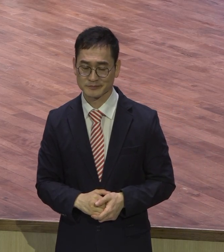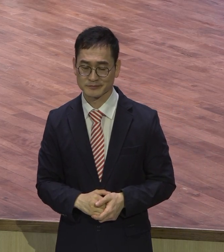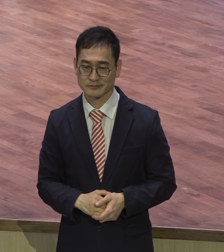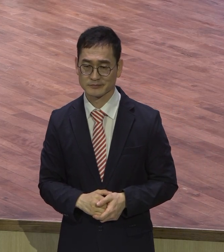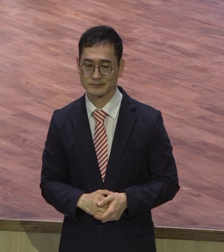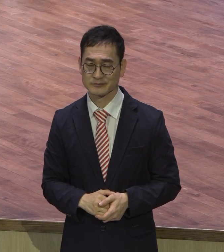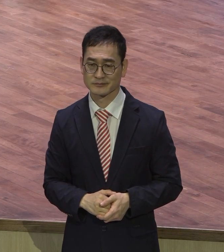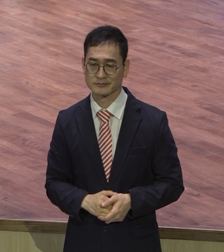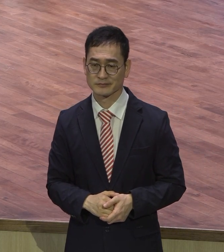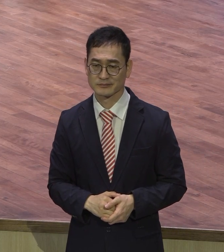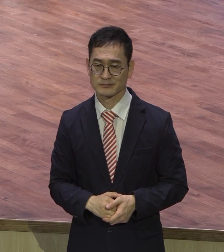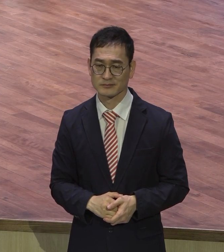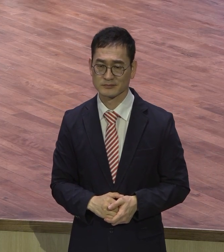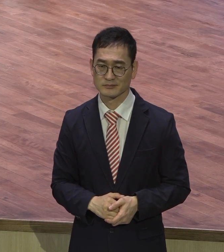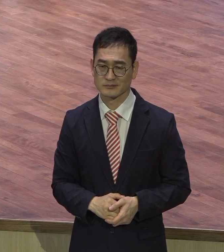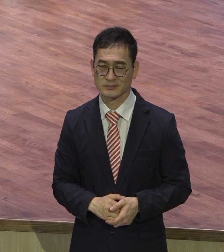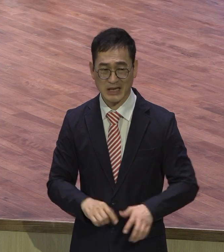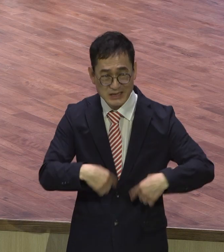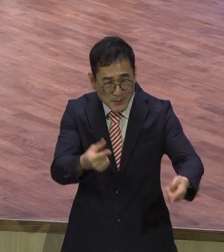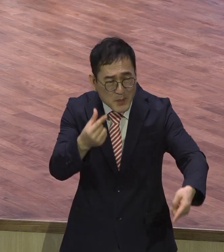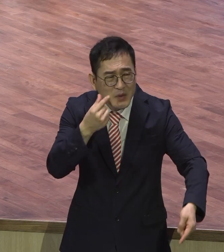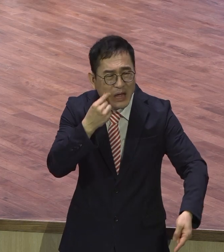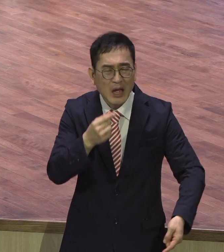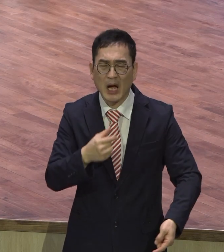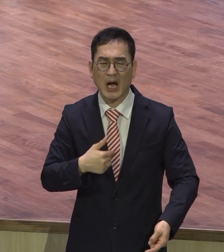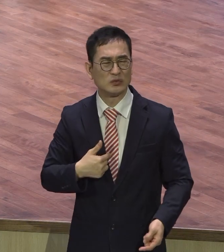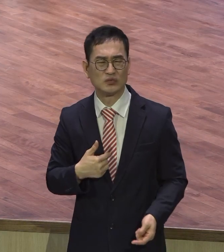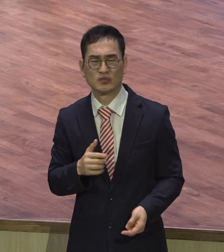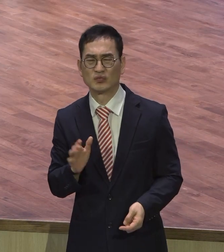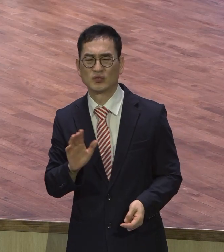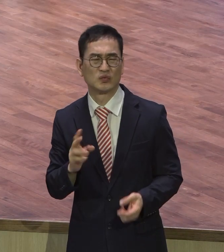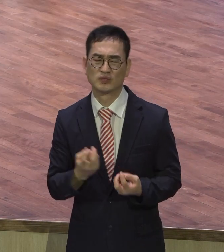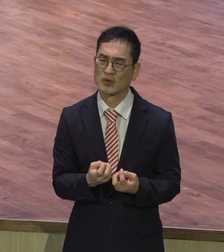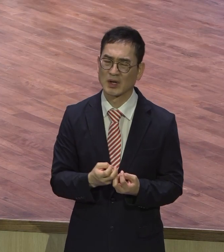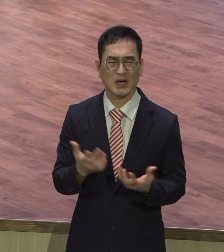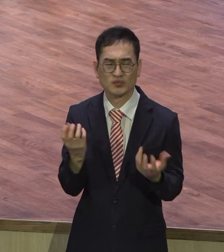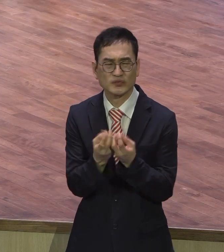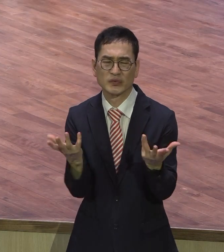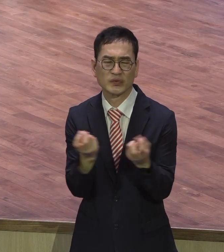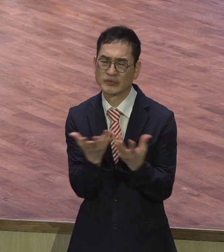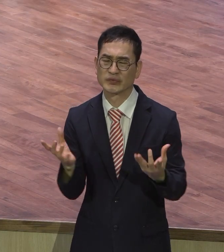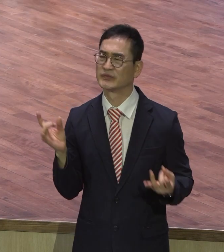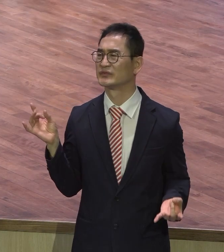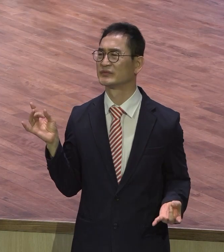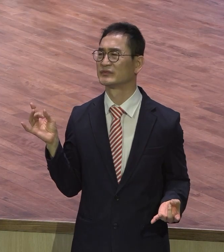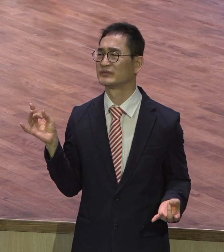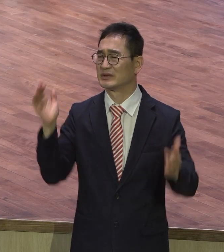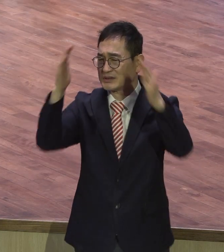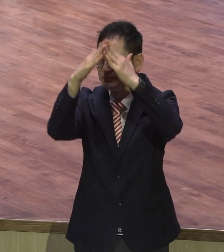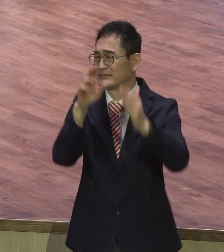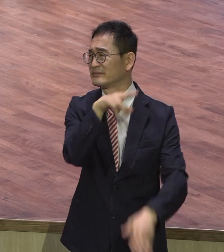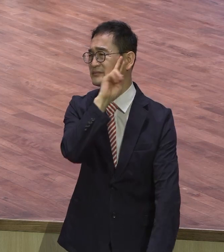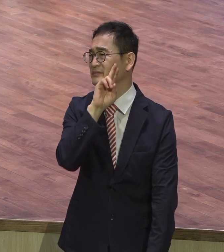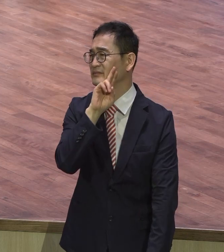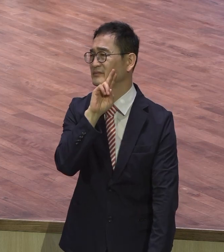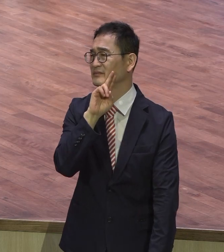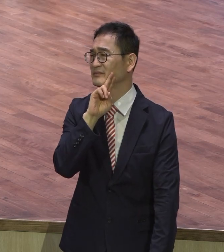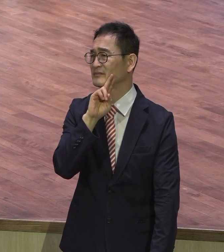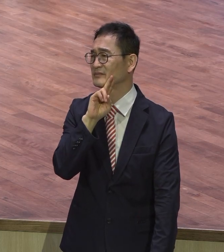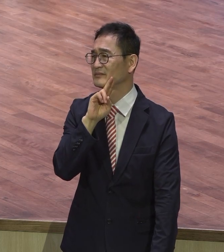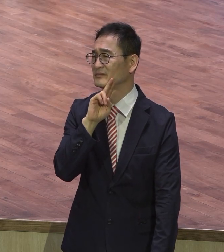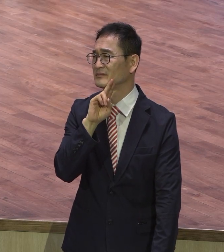이런저런 핑계대고 사람들은요 그냥 몸 편한 게 제일 좋은 거예요. 그냥 움직이도 싫고